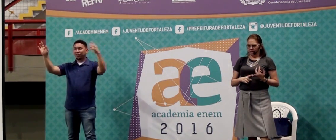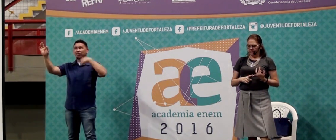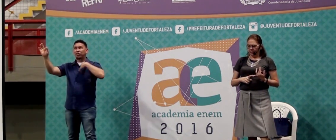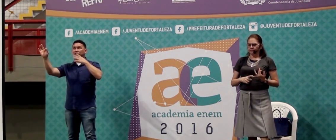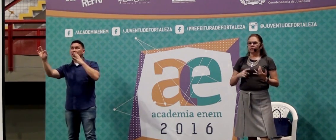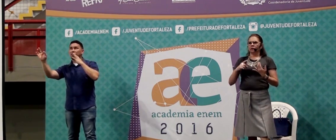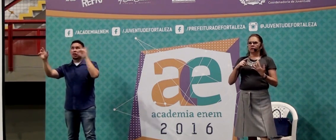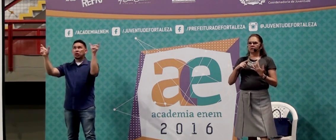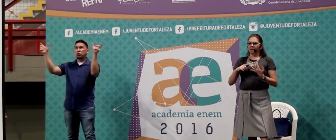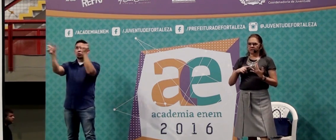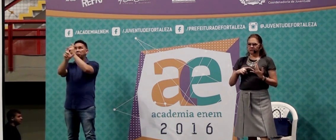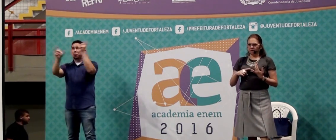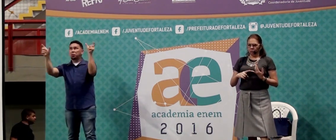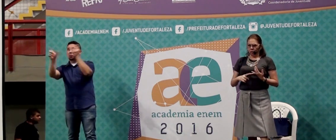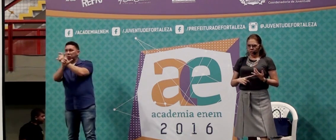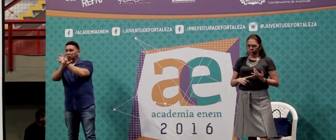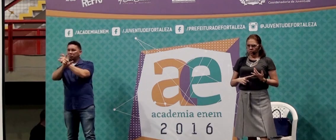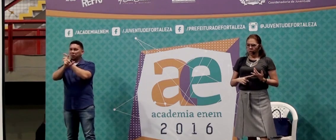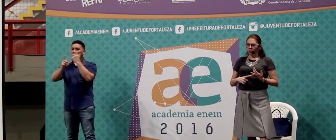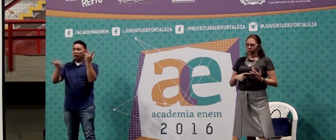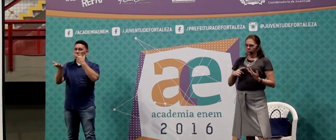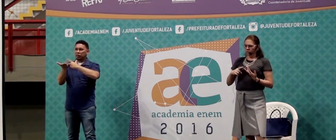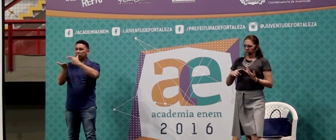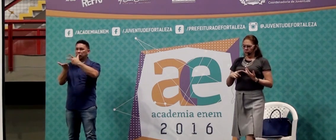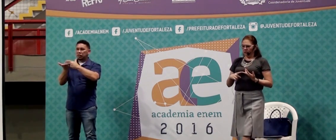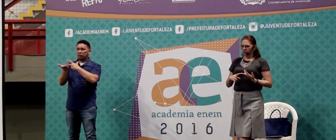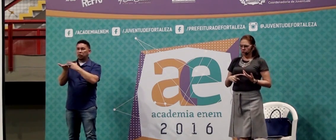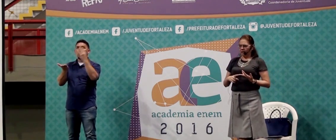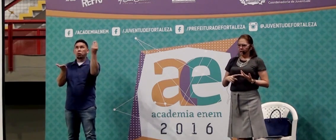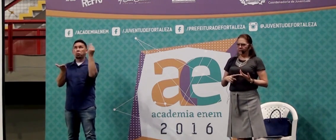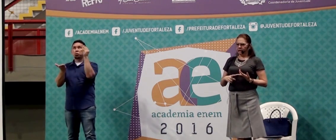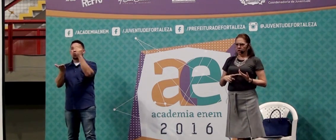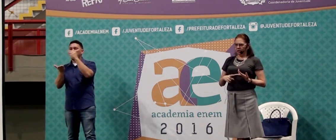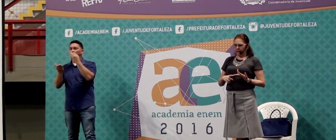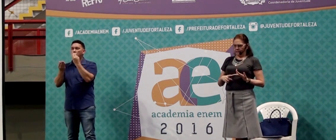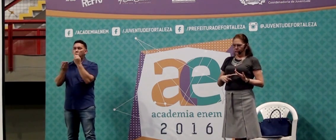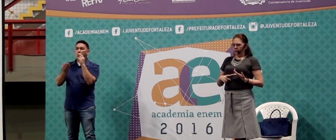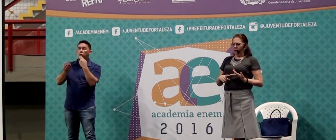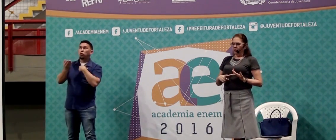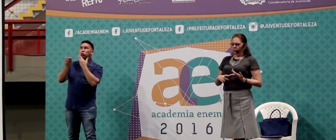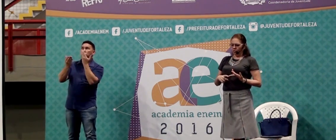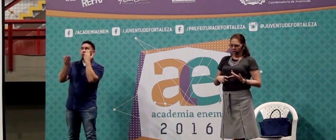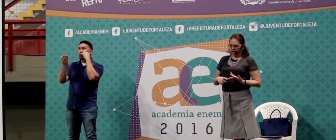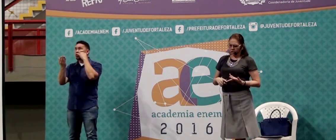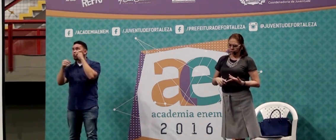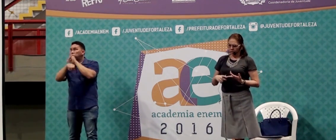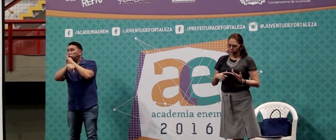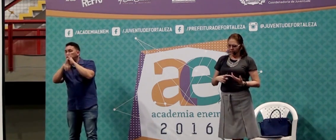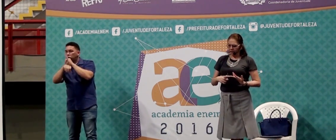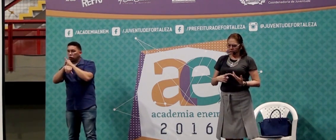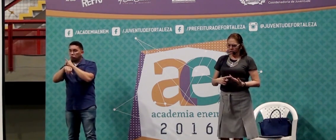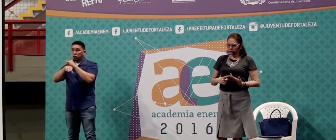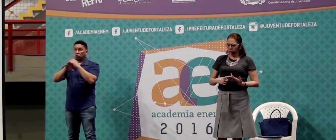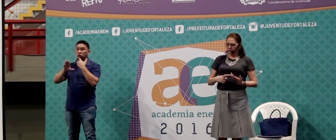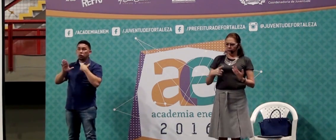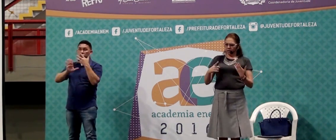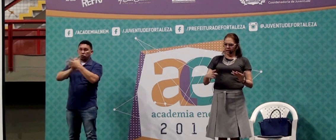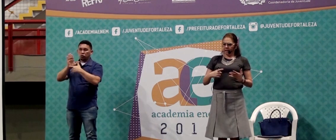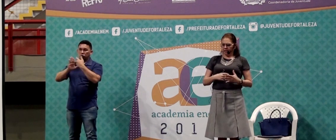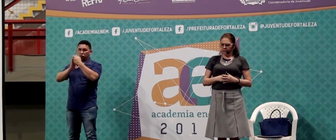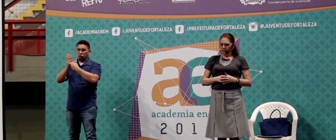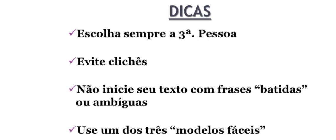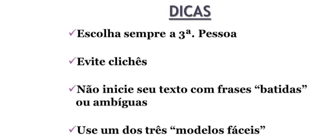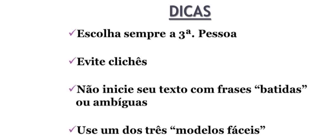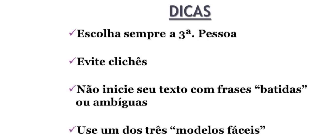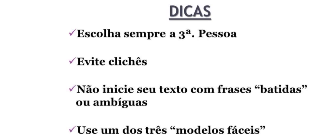do tema, dá sinônimo ou usa um clichê para tirar. E o texto que eu mais gosto, eu